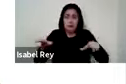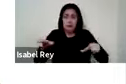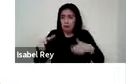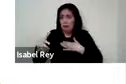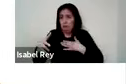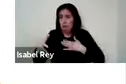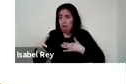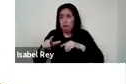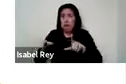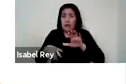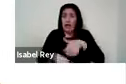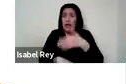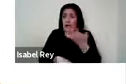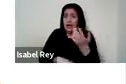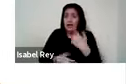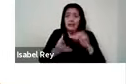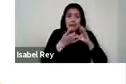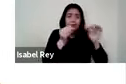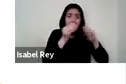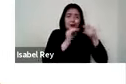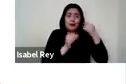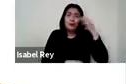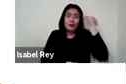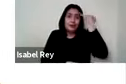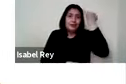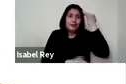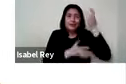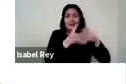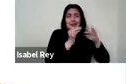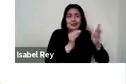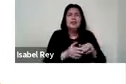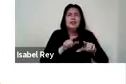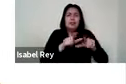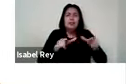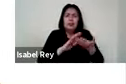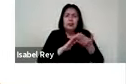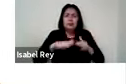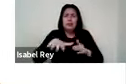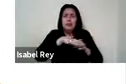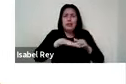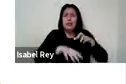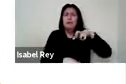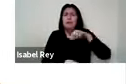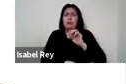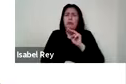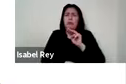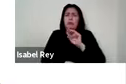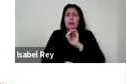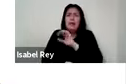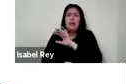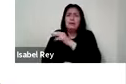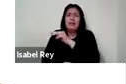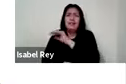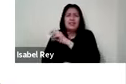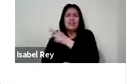que hay mitos y leyendas, especialmente en la comunidad de Puma Machay. En Tocas, otro distrito pequeño